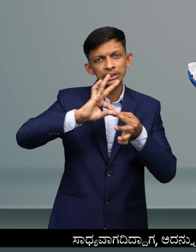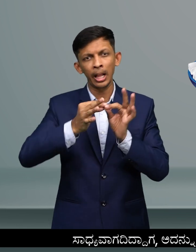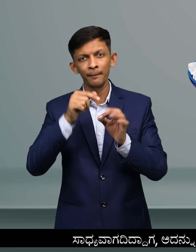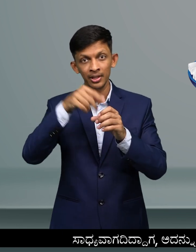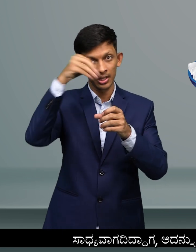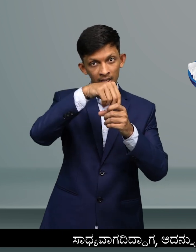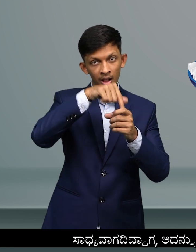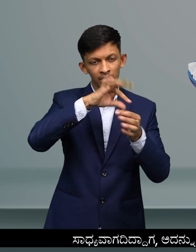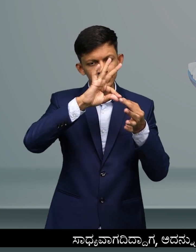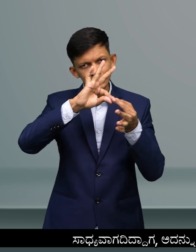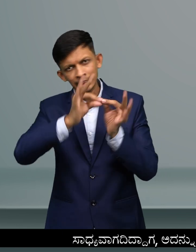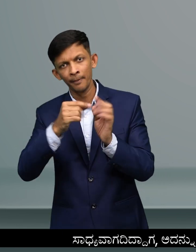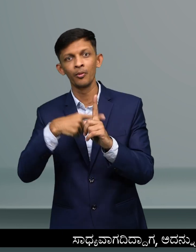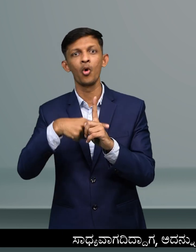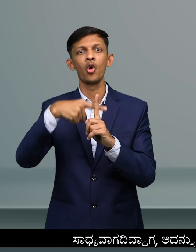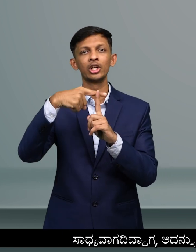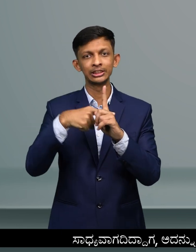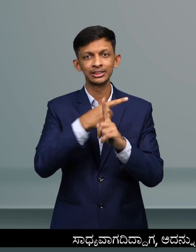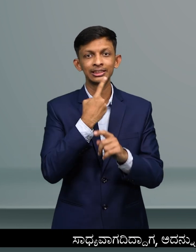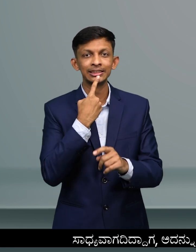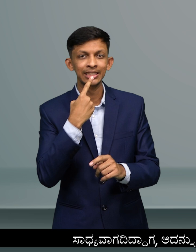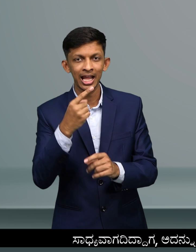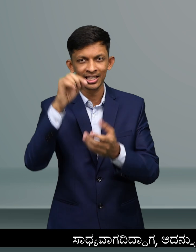ಸ್ಯಾಚುರೇಟೆಡ್ ದ್ರಾವಣ ಎಂದು ಹೇಳಲಾಗುತ್ತದೆ.